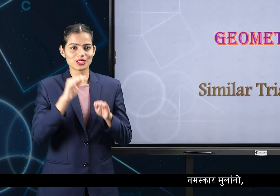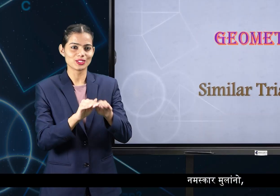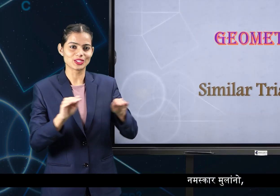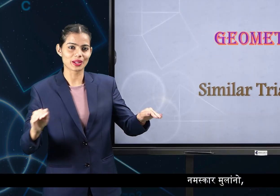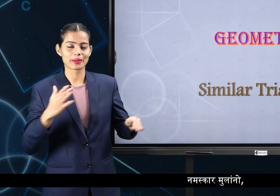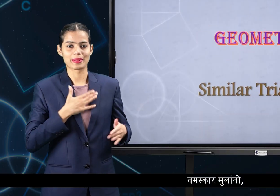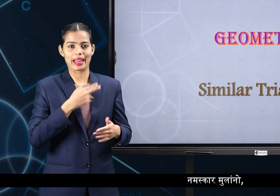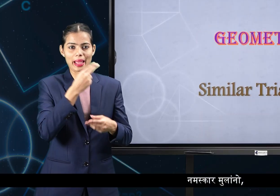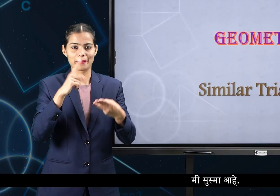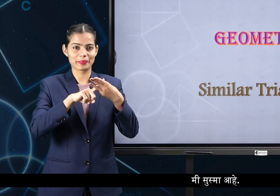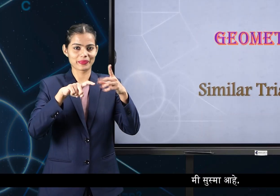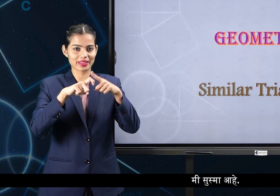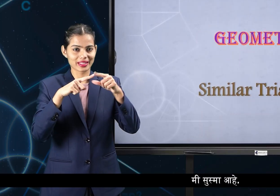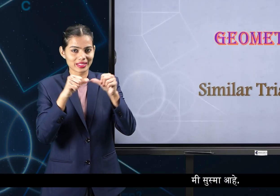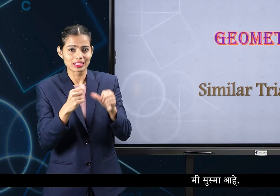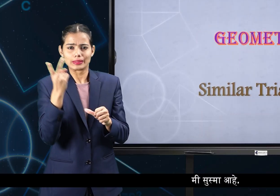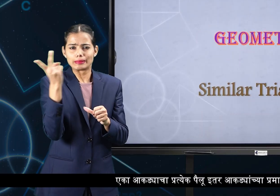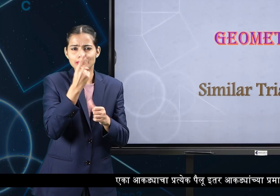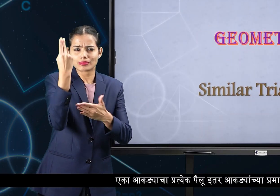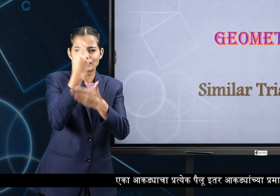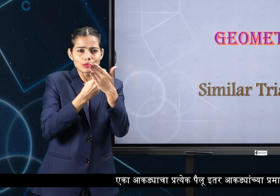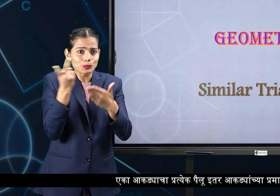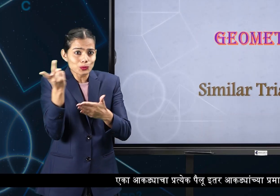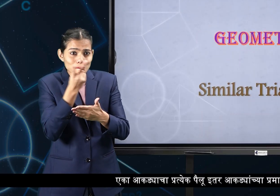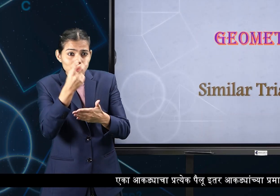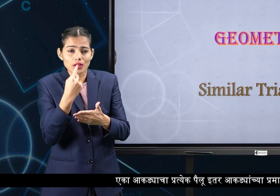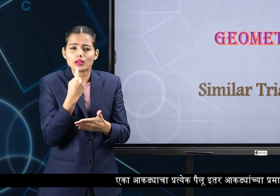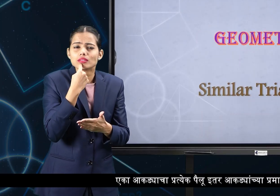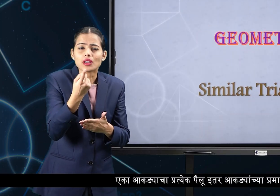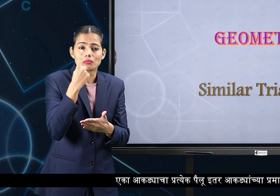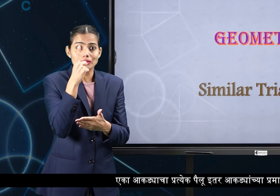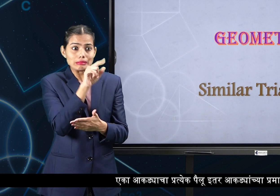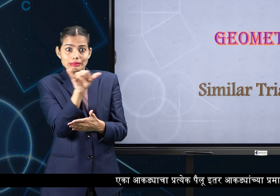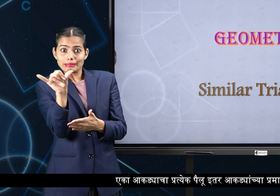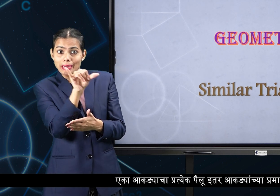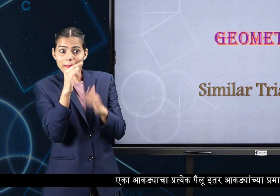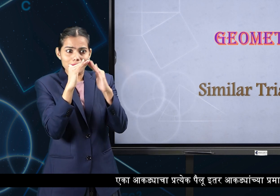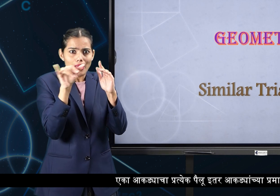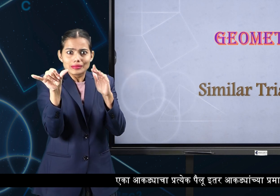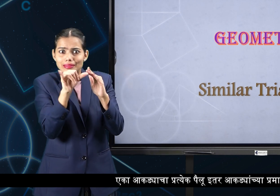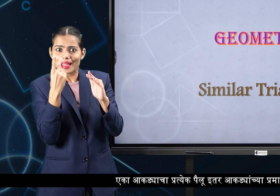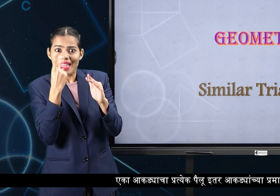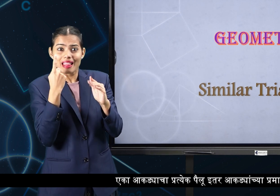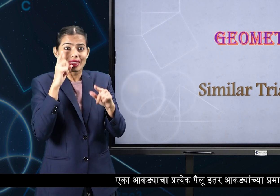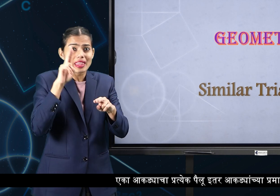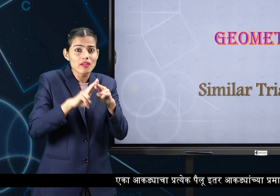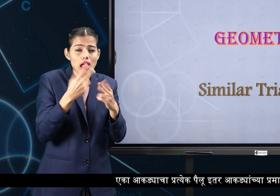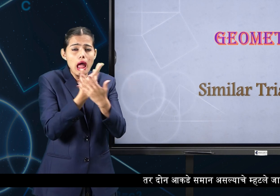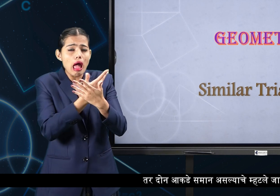नमस्कार मुलांनो, मी सुषमा आहे. एक आकड्याच्या प्रत्येक पैलू इतर आकड्यांच्या प्रमाणात